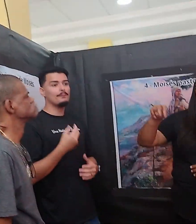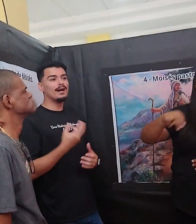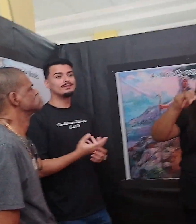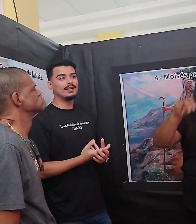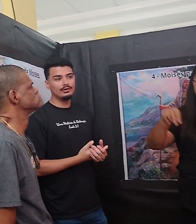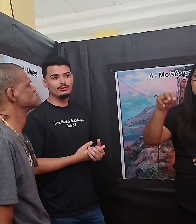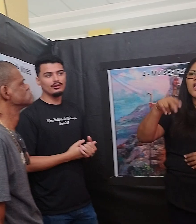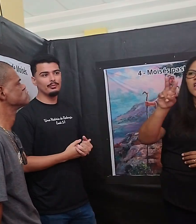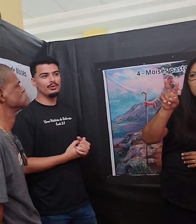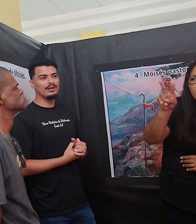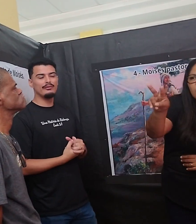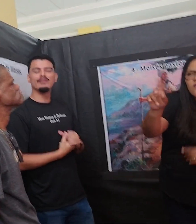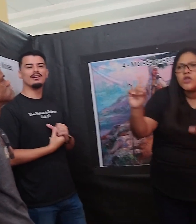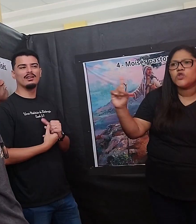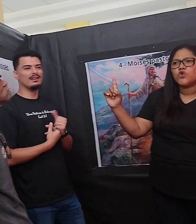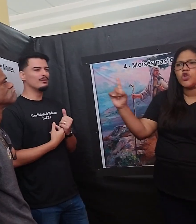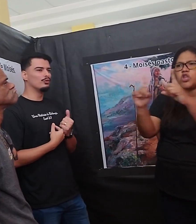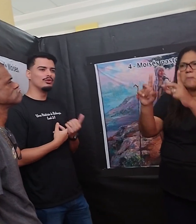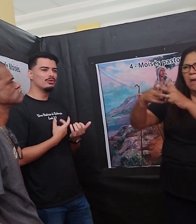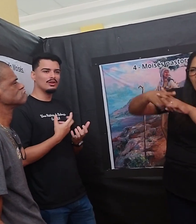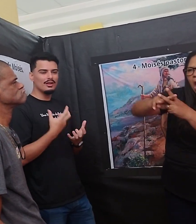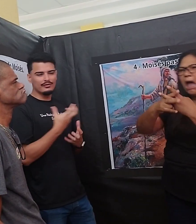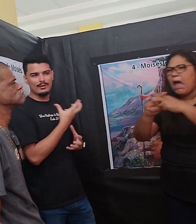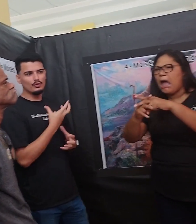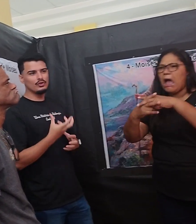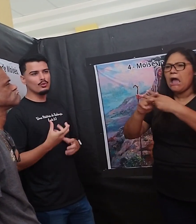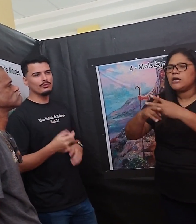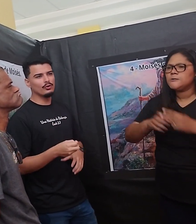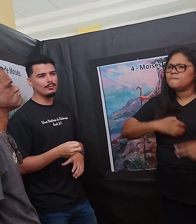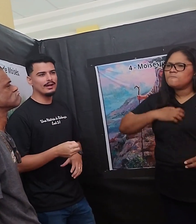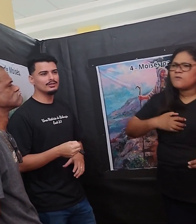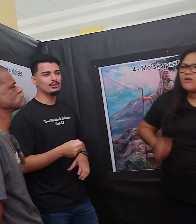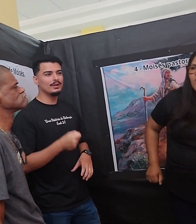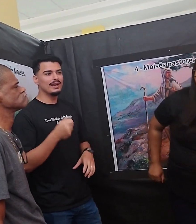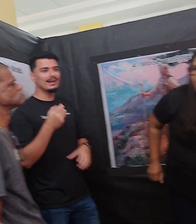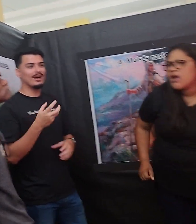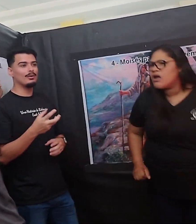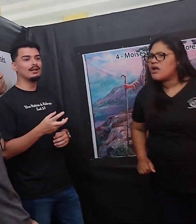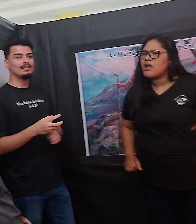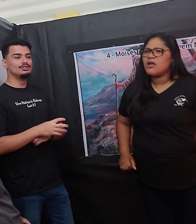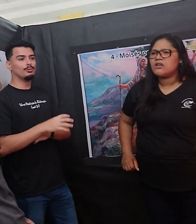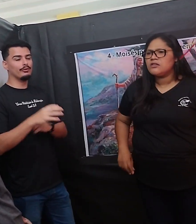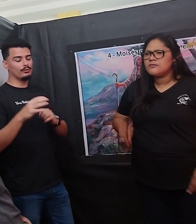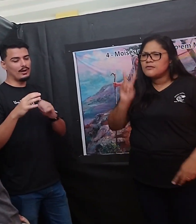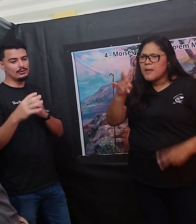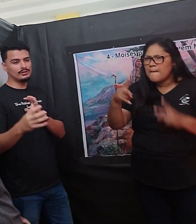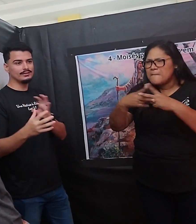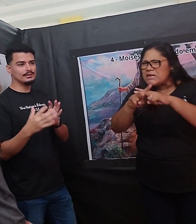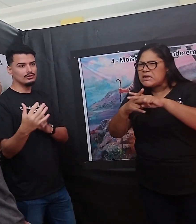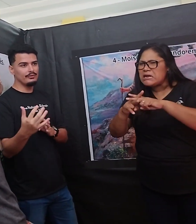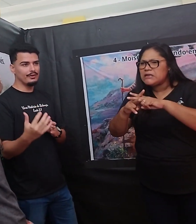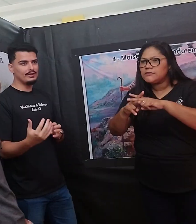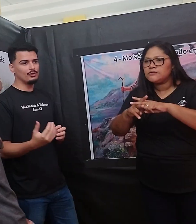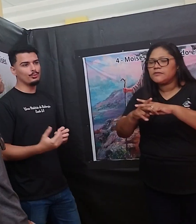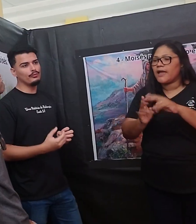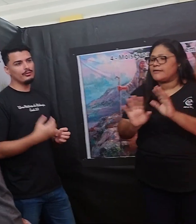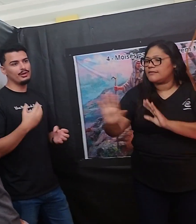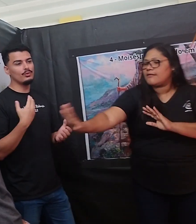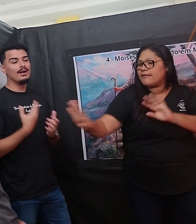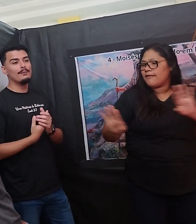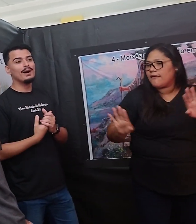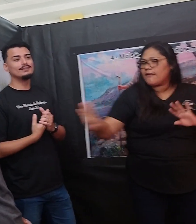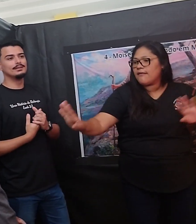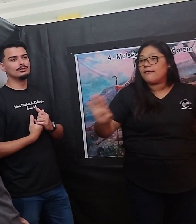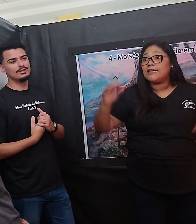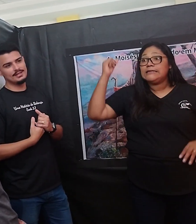egípcio batendo em um hebreu, e ele fica ali fica muito inconformado, então ele acaba de um ato tentando defender o povo